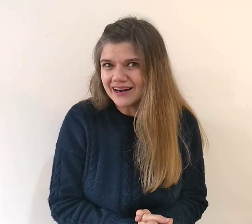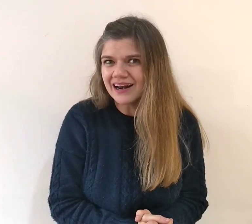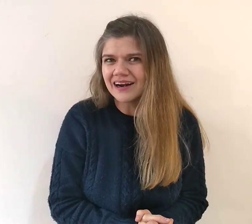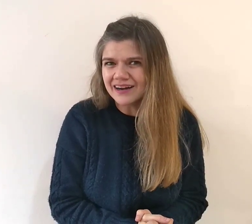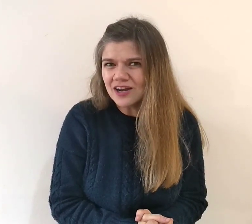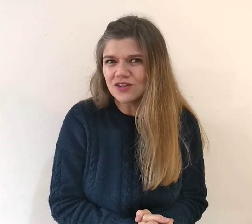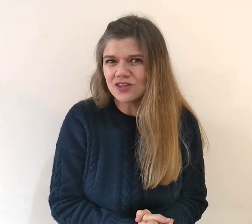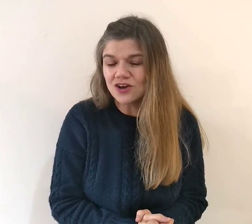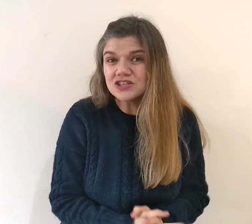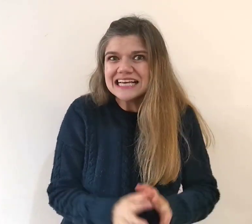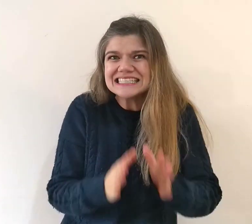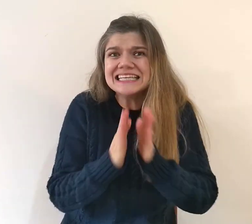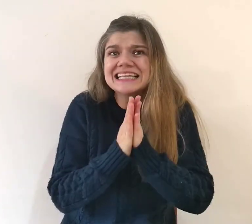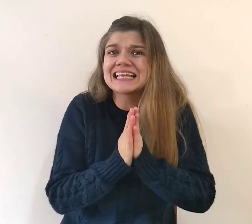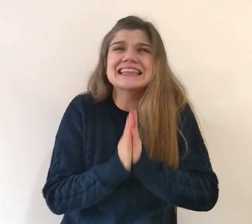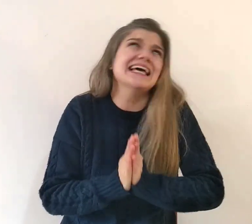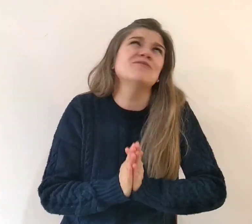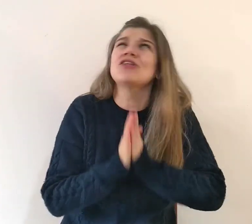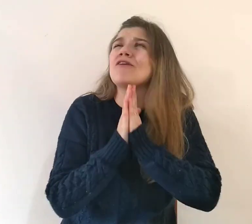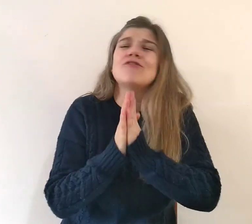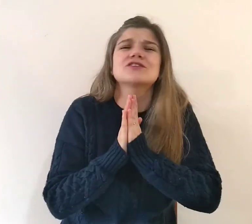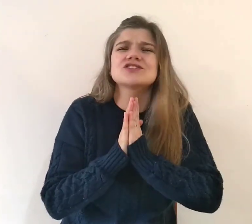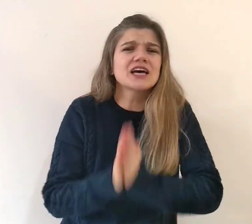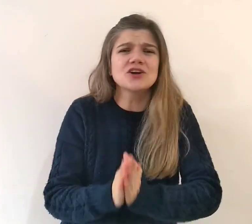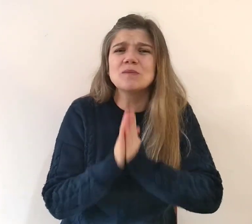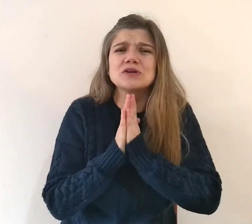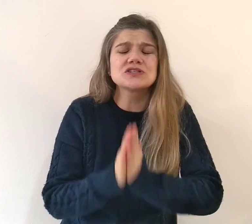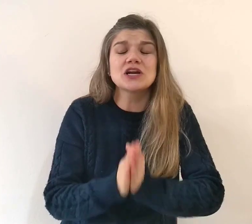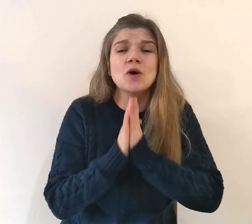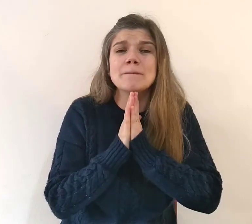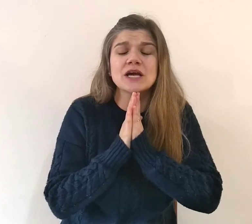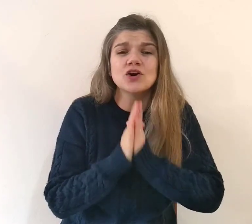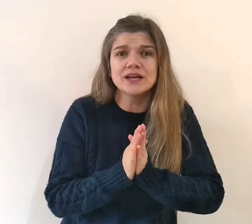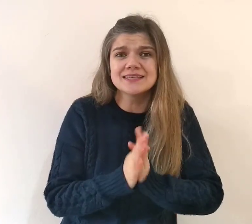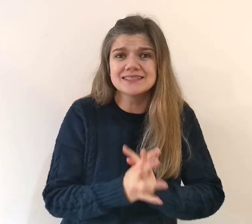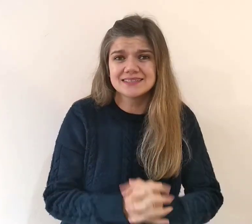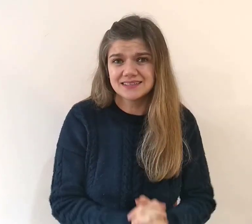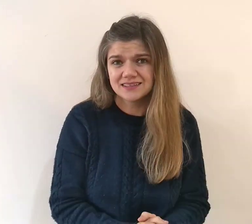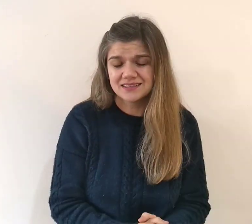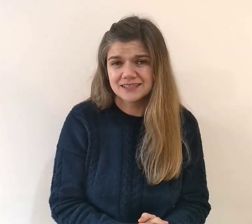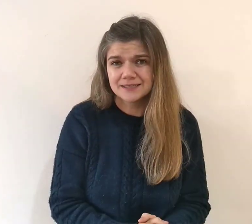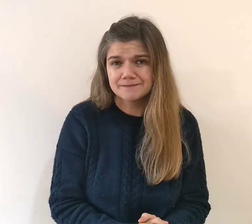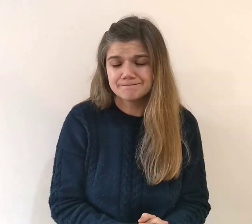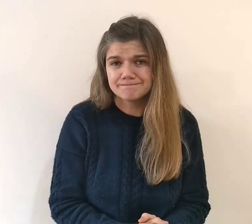en el reino de Dios si tratamos de esforzarnos por ser los mejores?